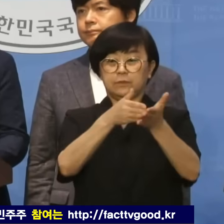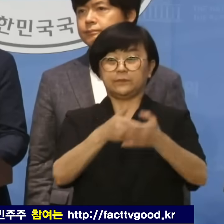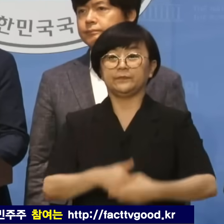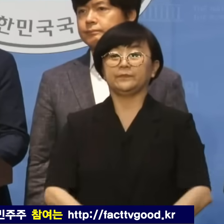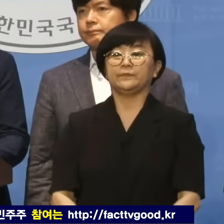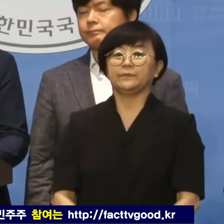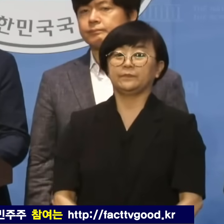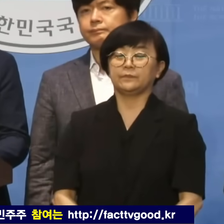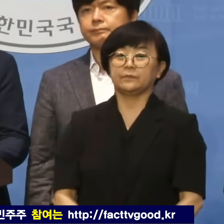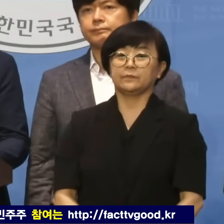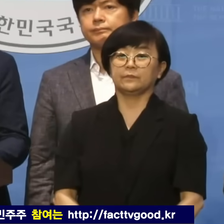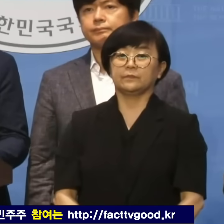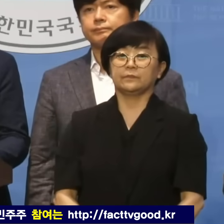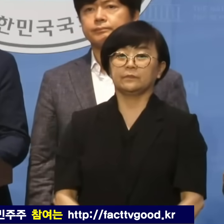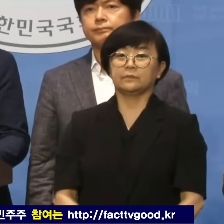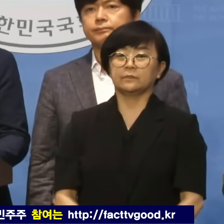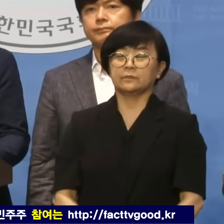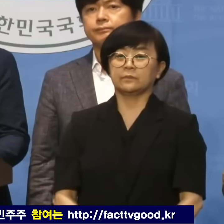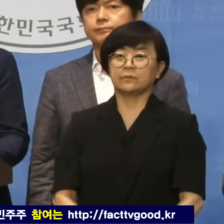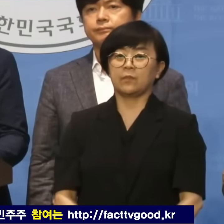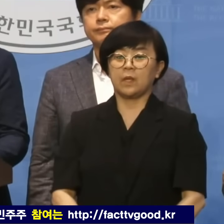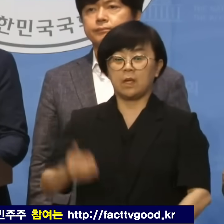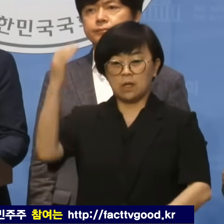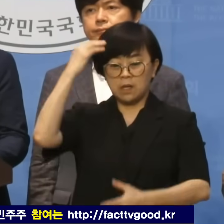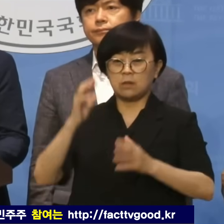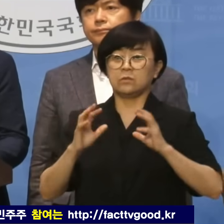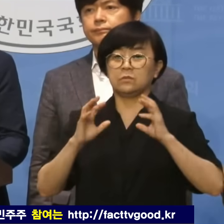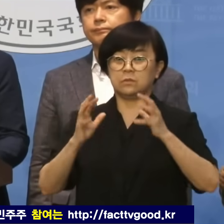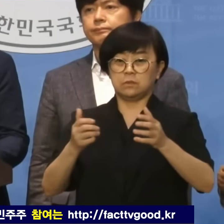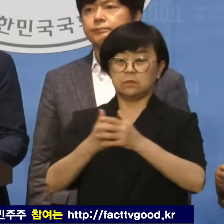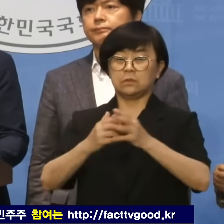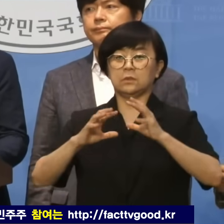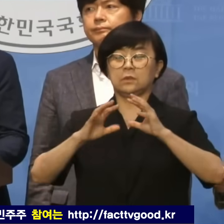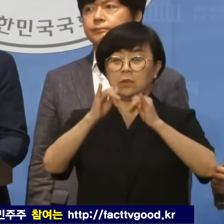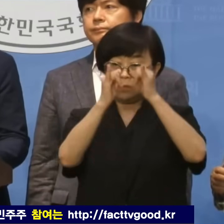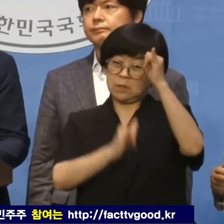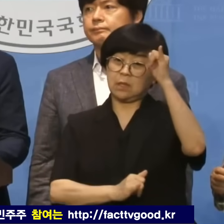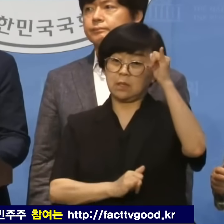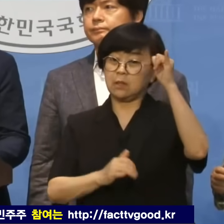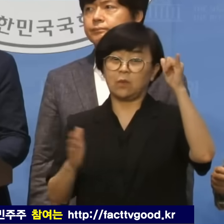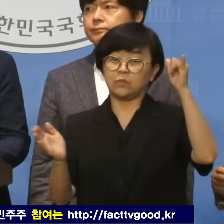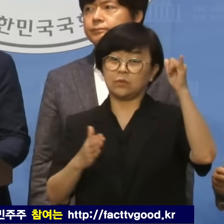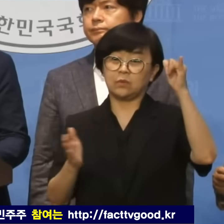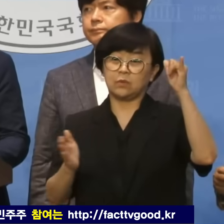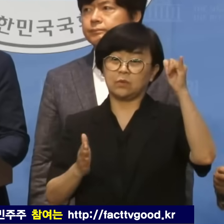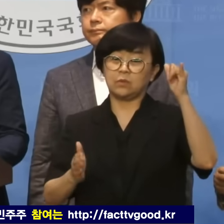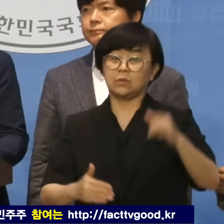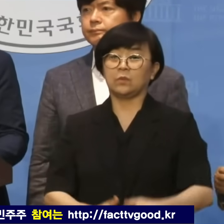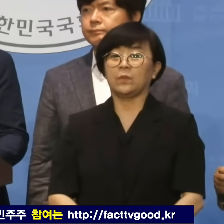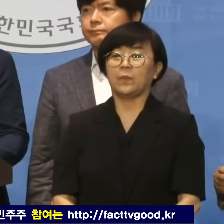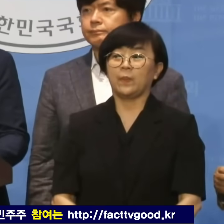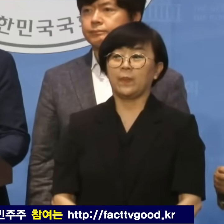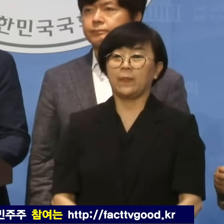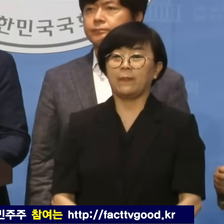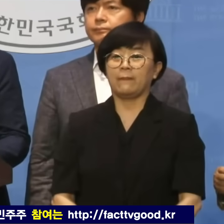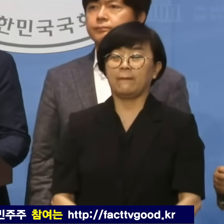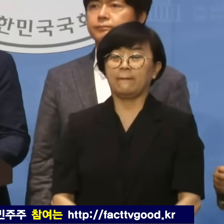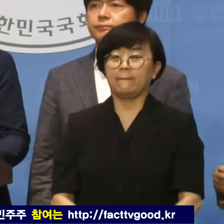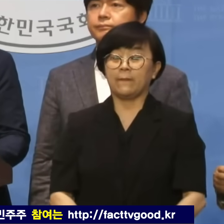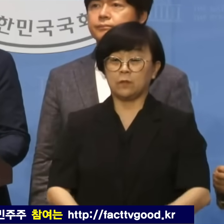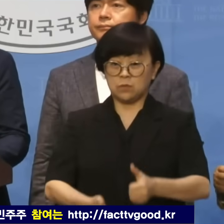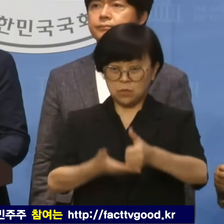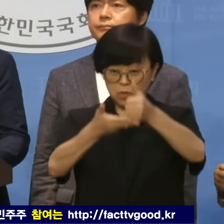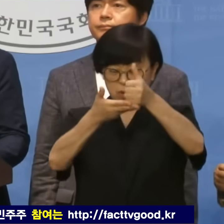청구입니다. 일찍이 대한민국 헌정사에 없던 일입니다.